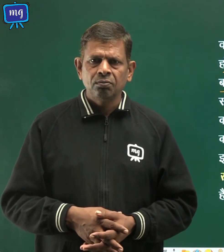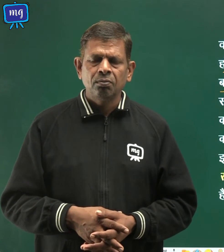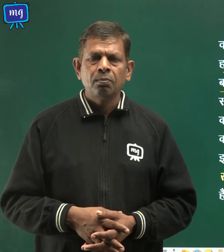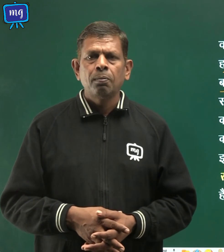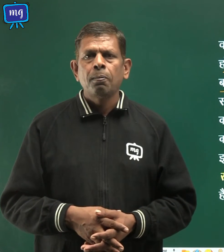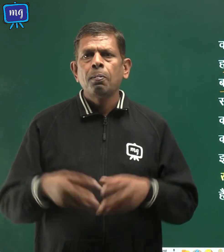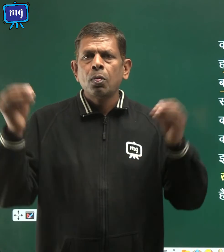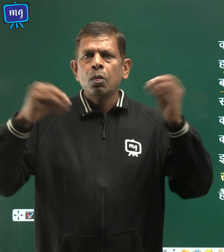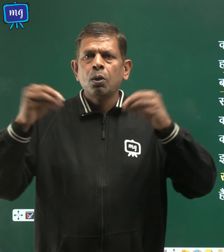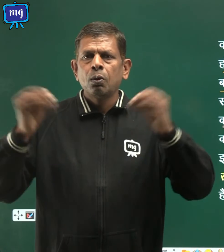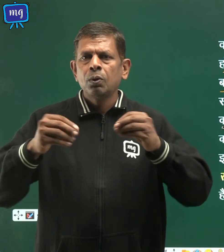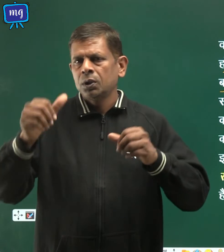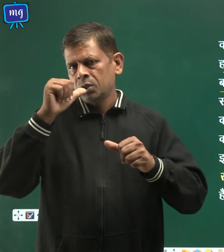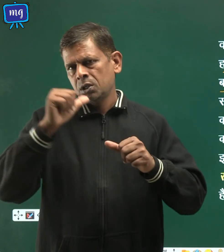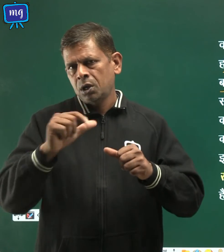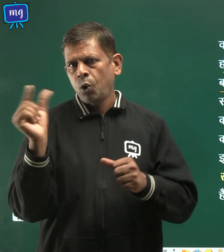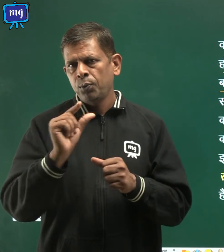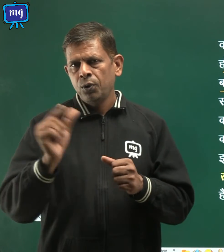वर्षा जल का उपयोग